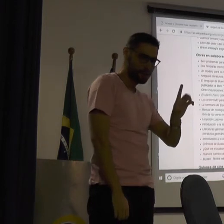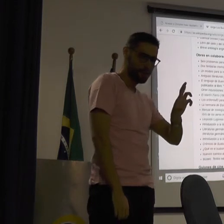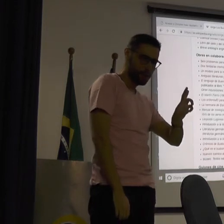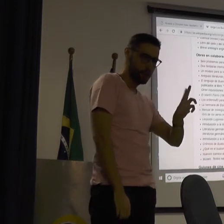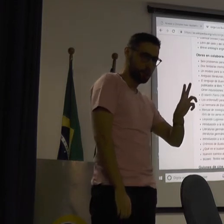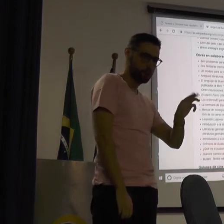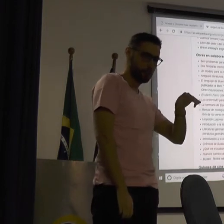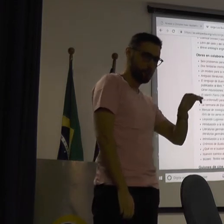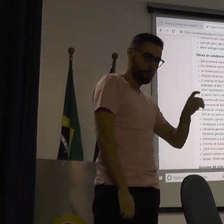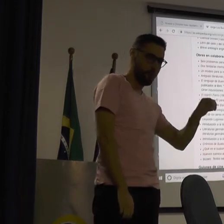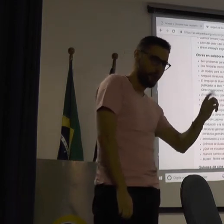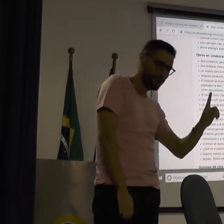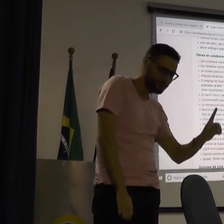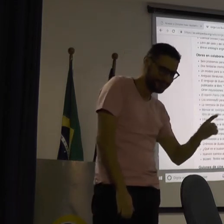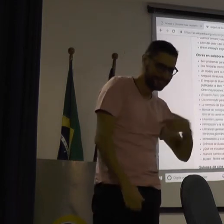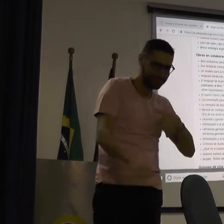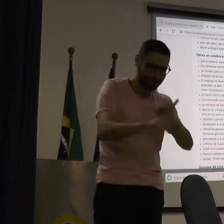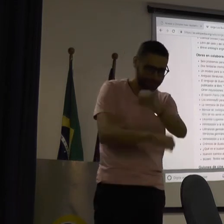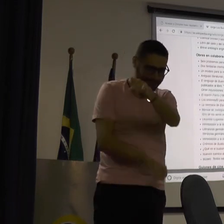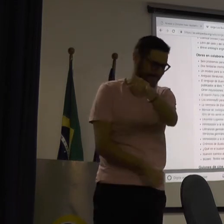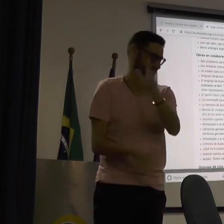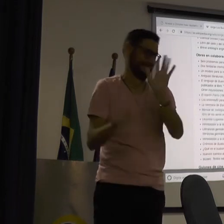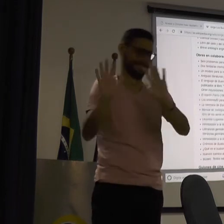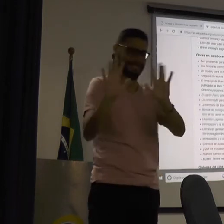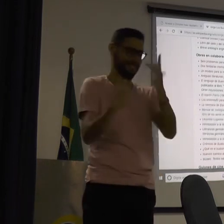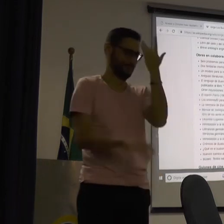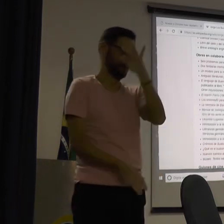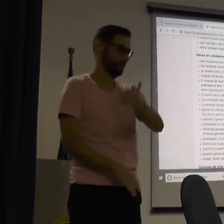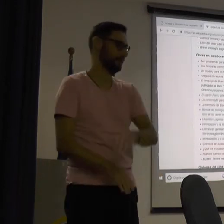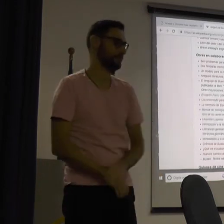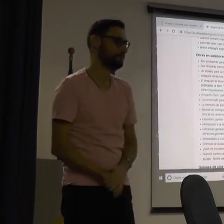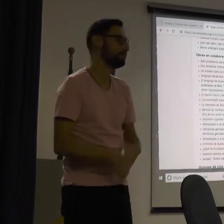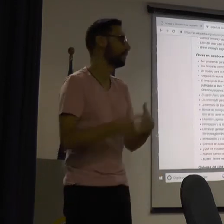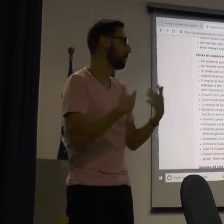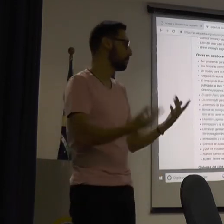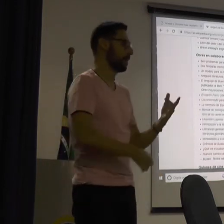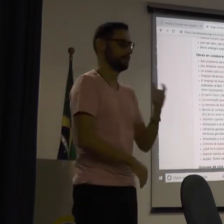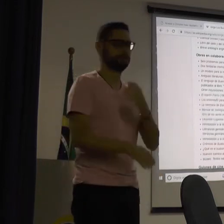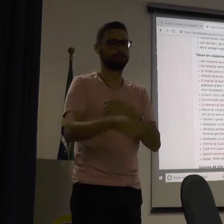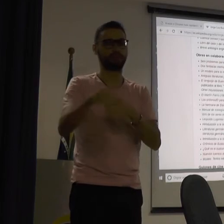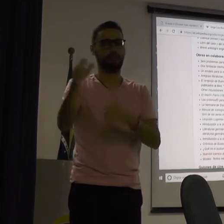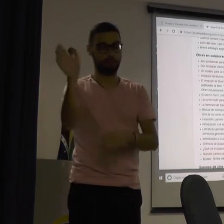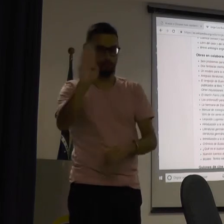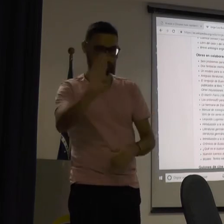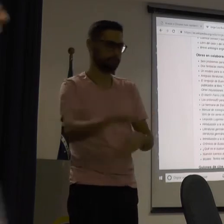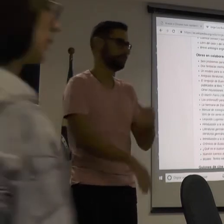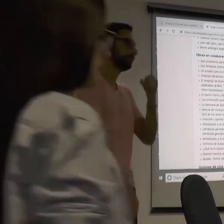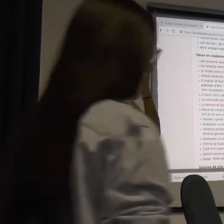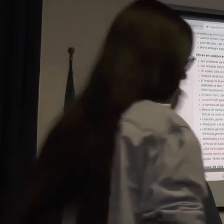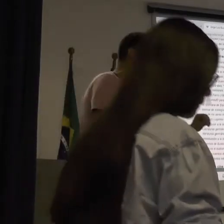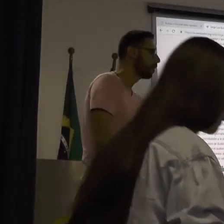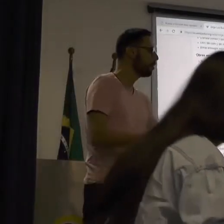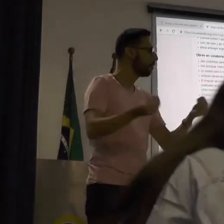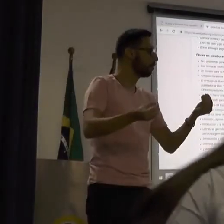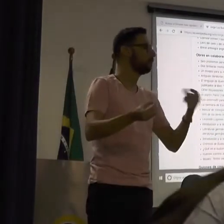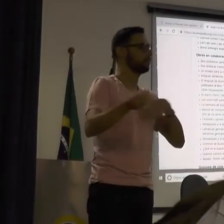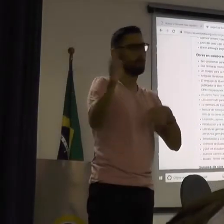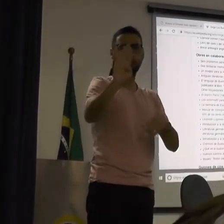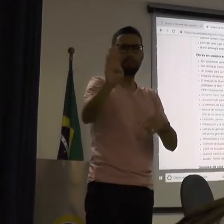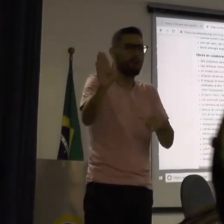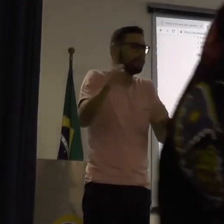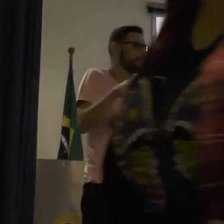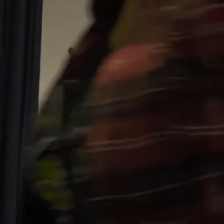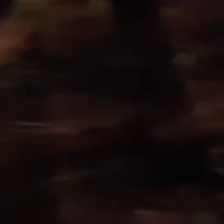conto borgiano. Mas aqui, essa coisa do Borges com o Machado é complicada. E o Borges era super acessível,